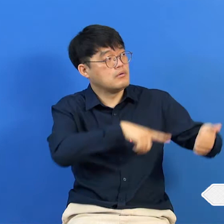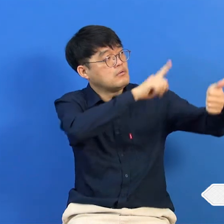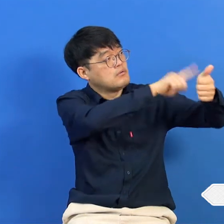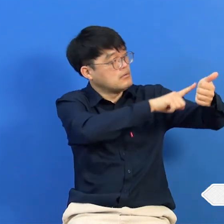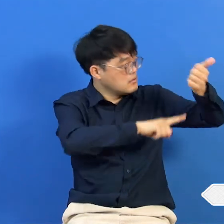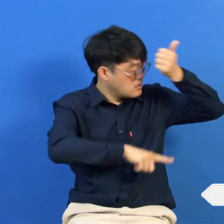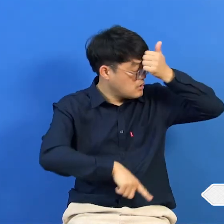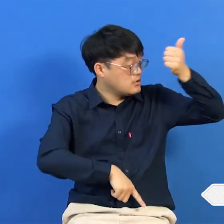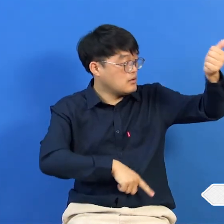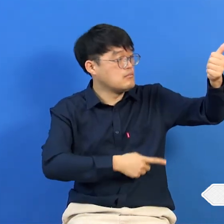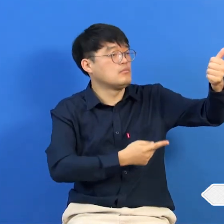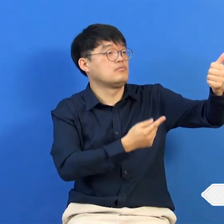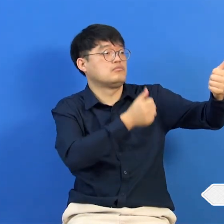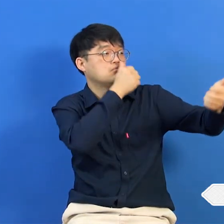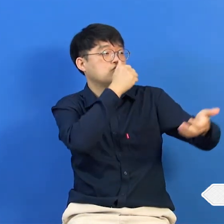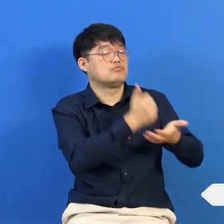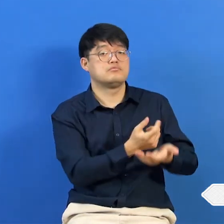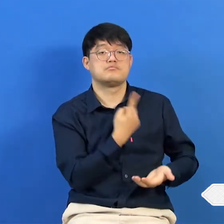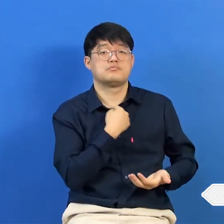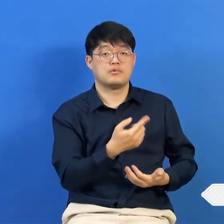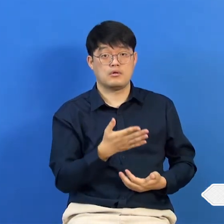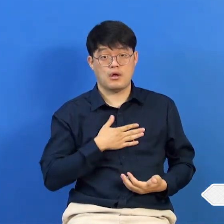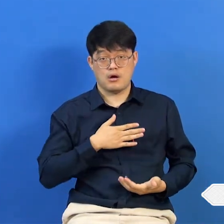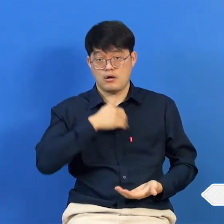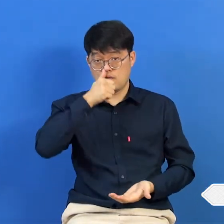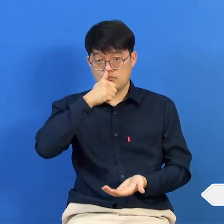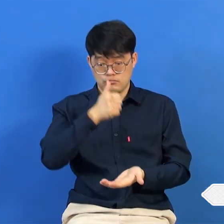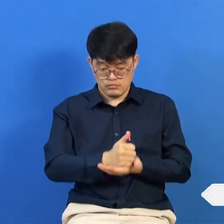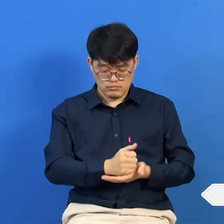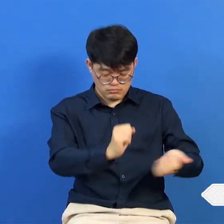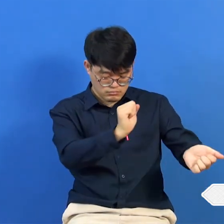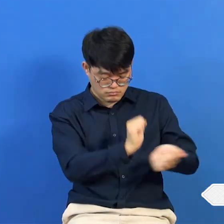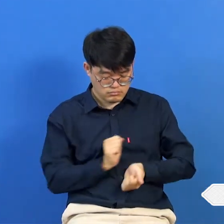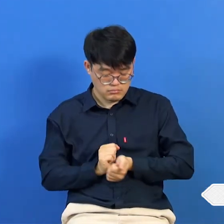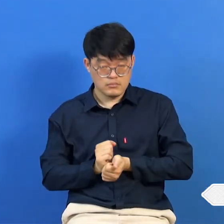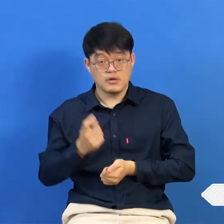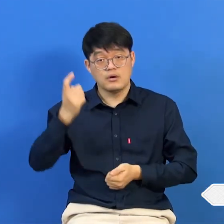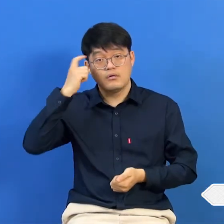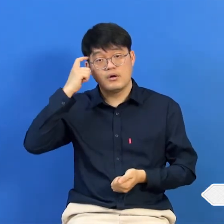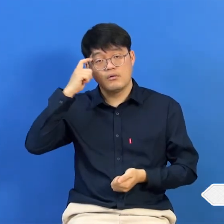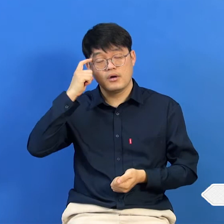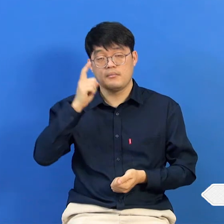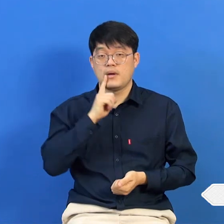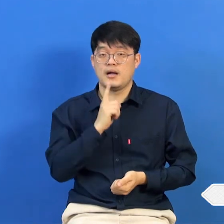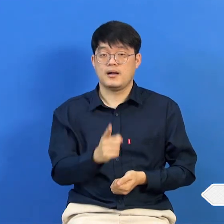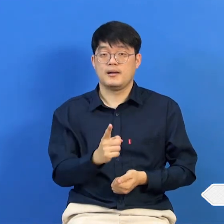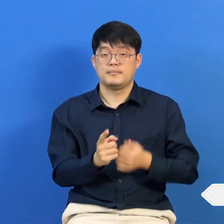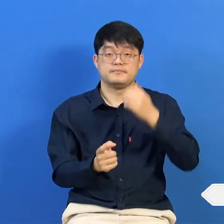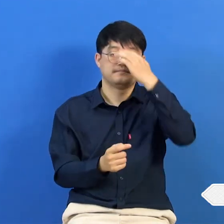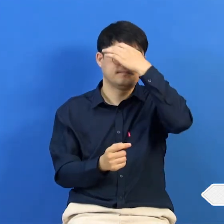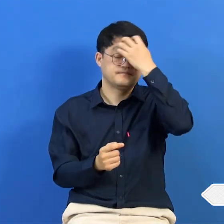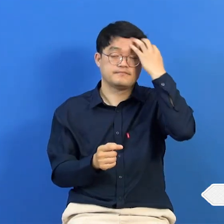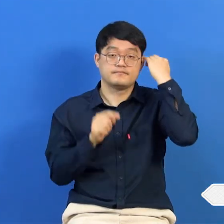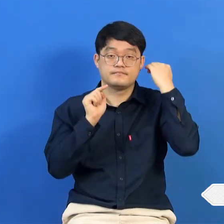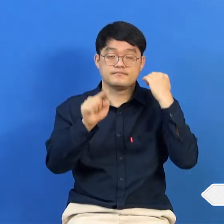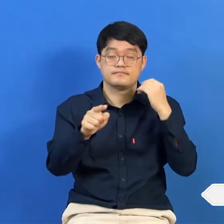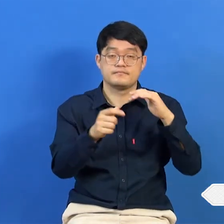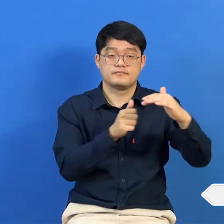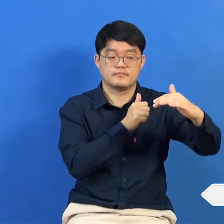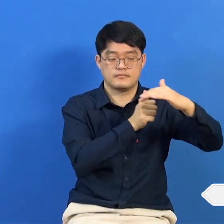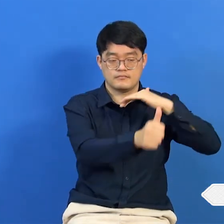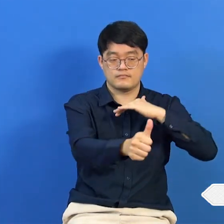범죄했는데 왜 내가 죄인이 되어야 하느냐 하는 것이죠. 그런데 이런